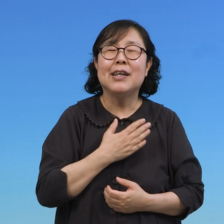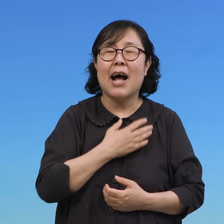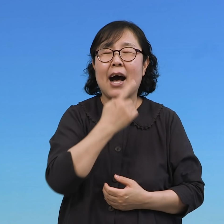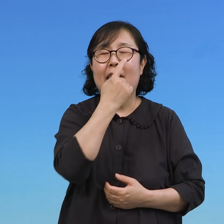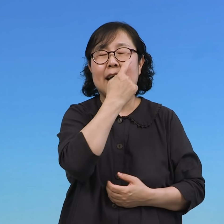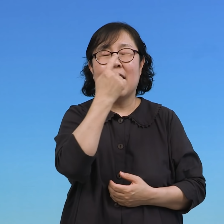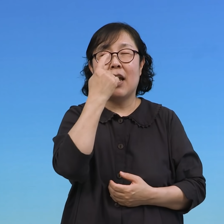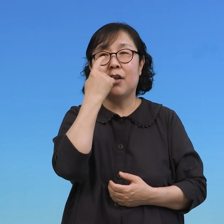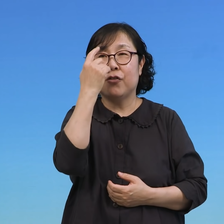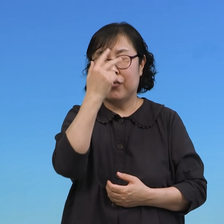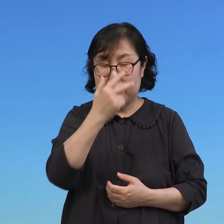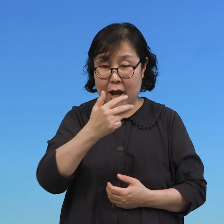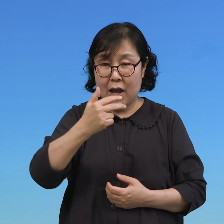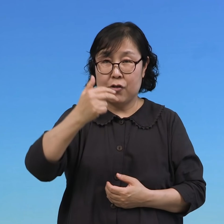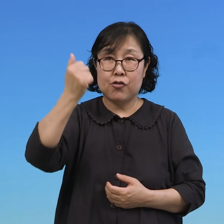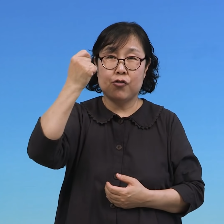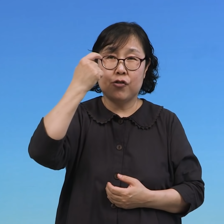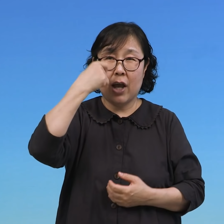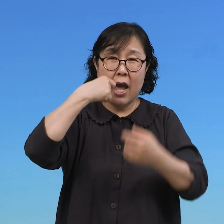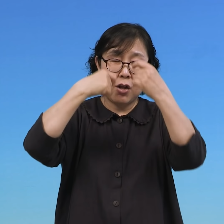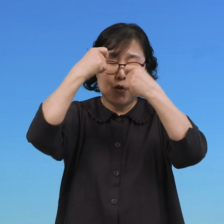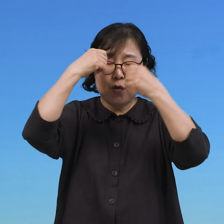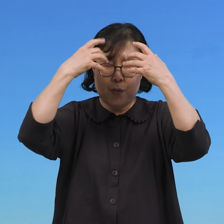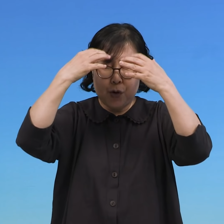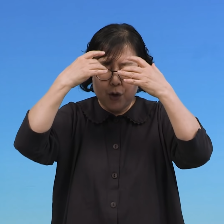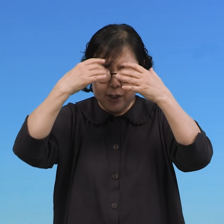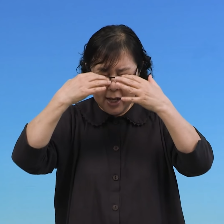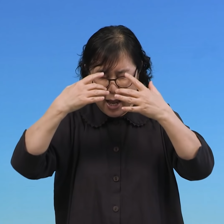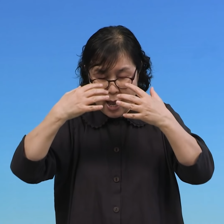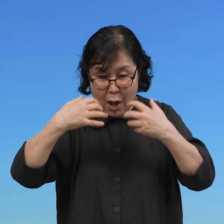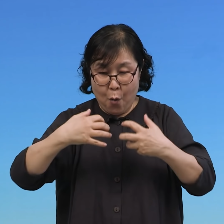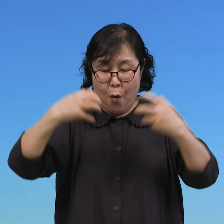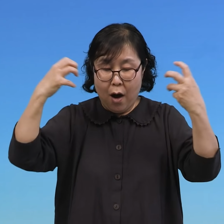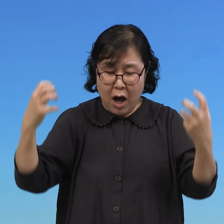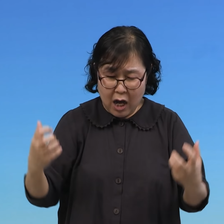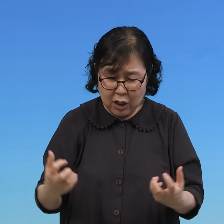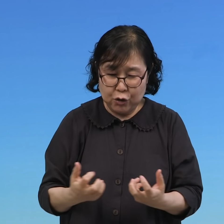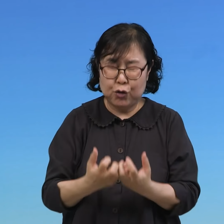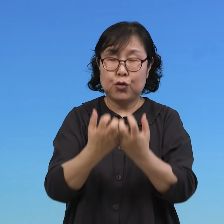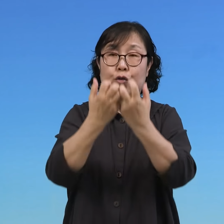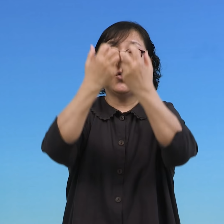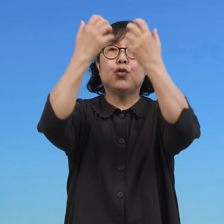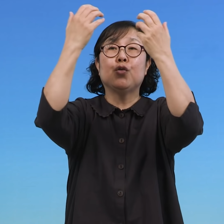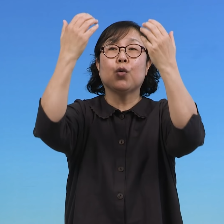나의 눈에 주의 눈물 채워주소서